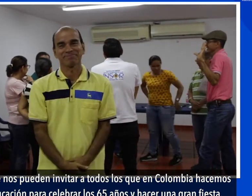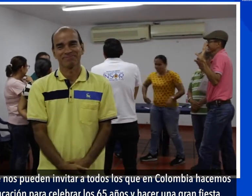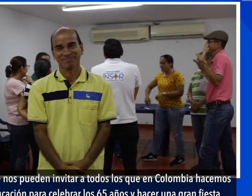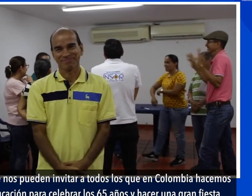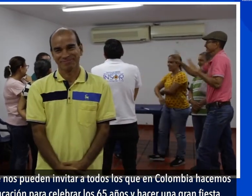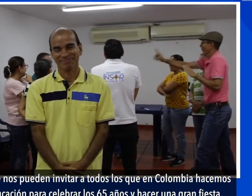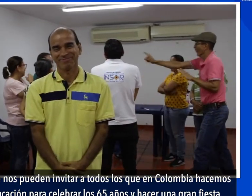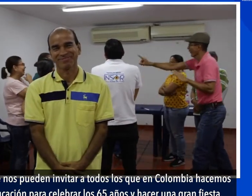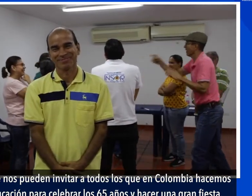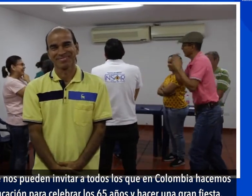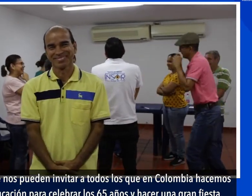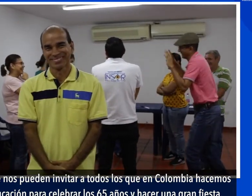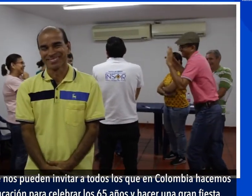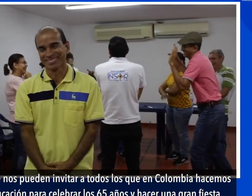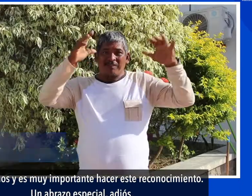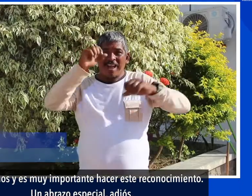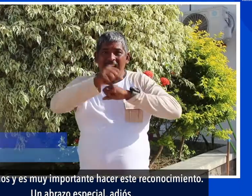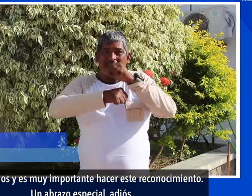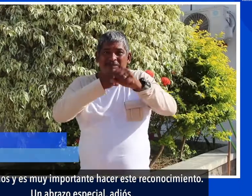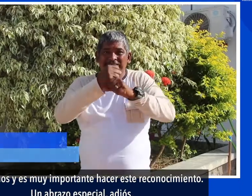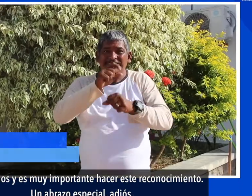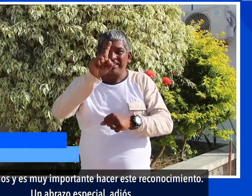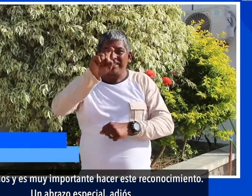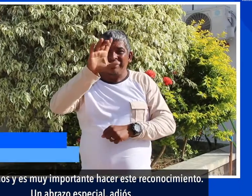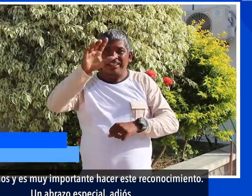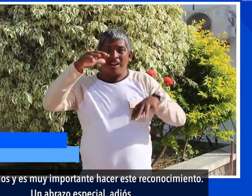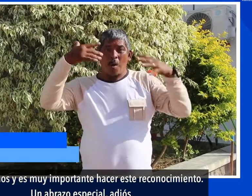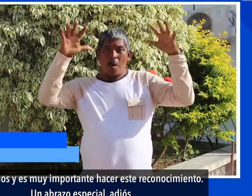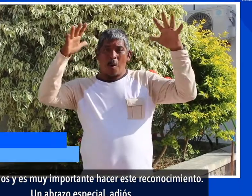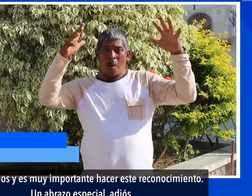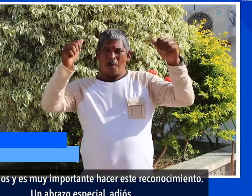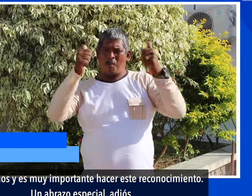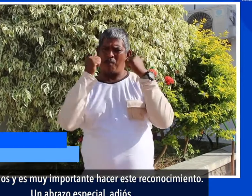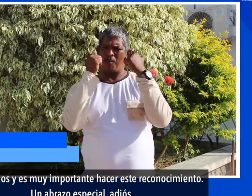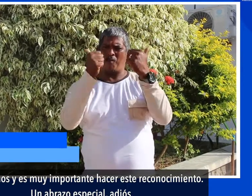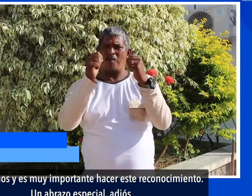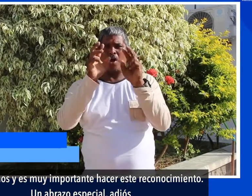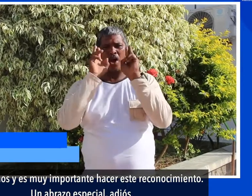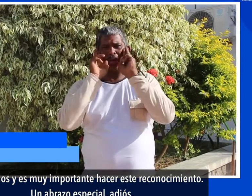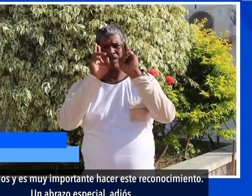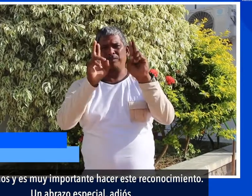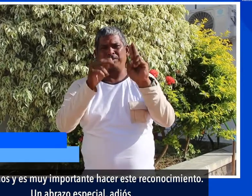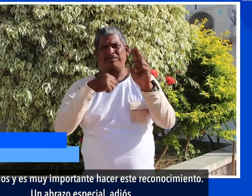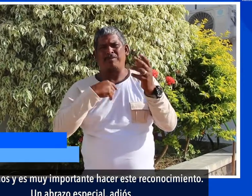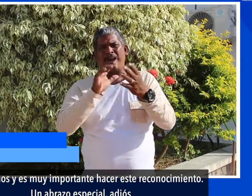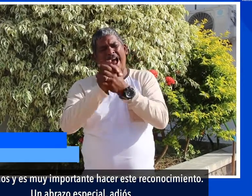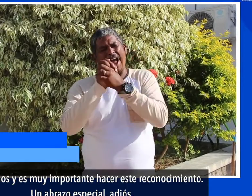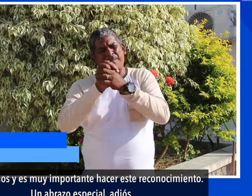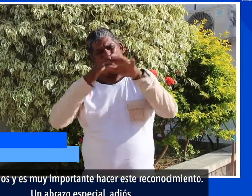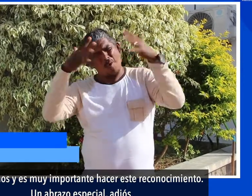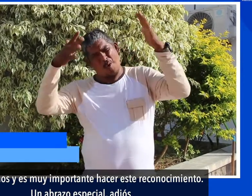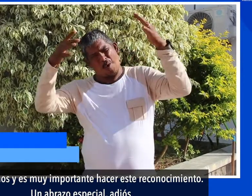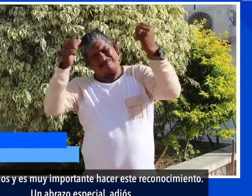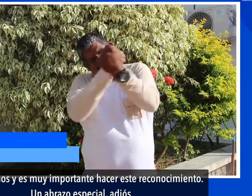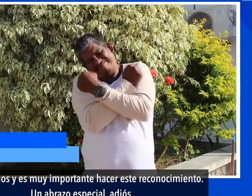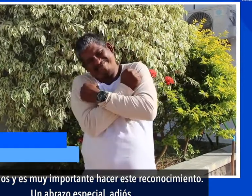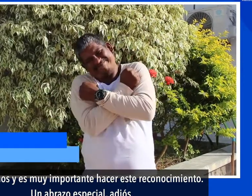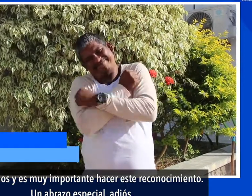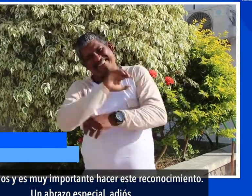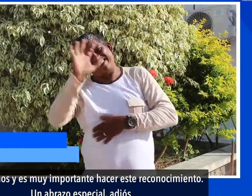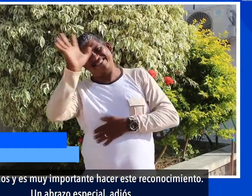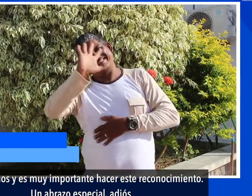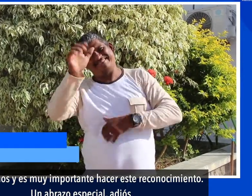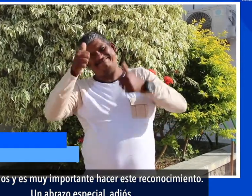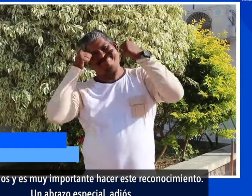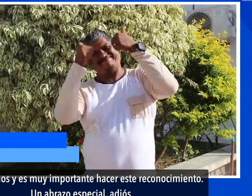gran fiesta. Son 65 años y es muy importante hacer este reconocimiento. Un abrazo